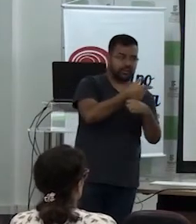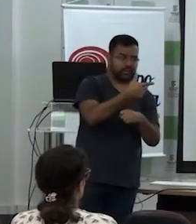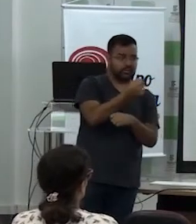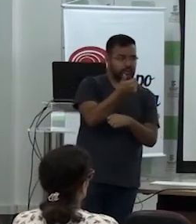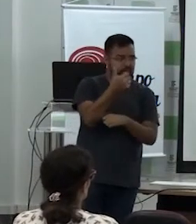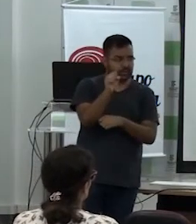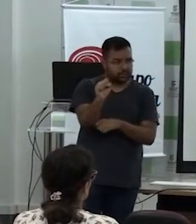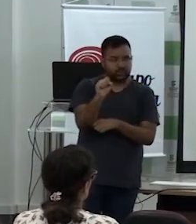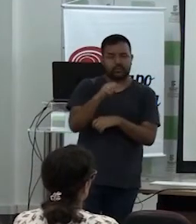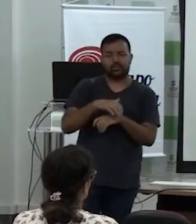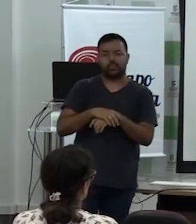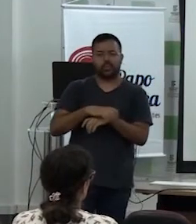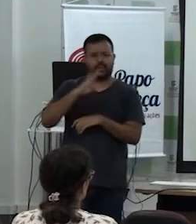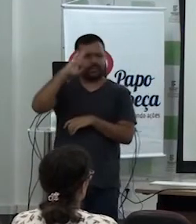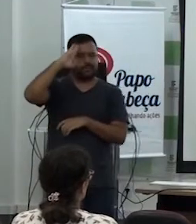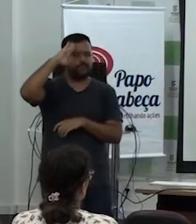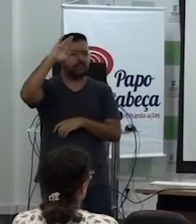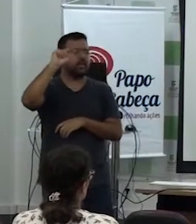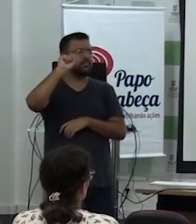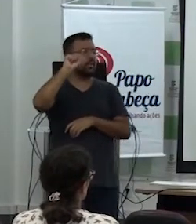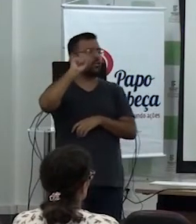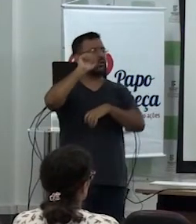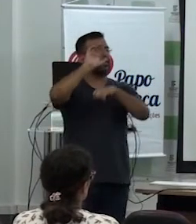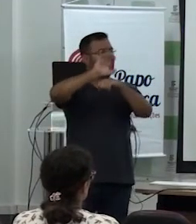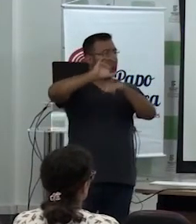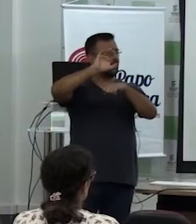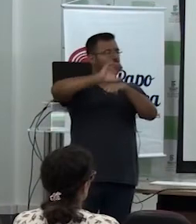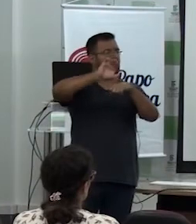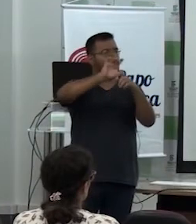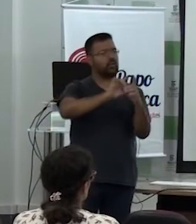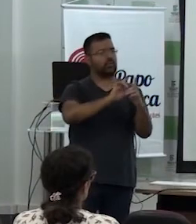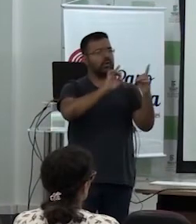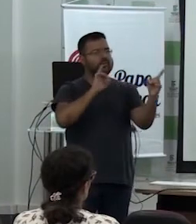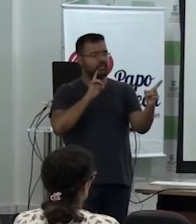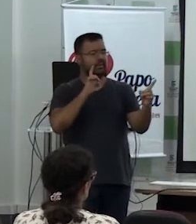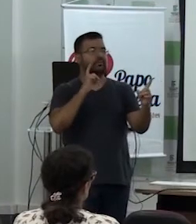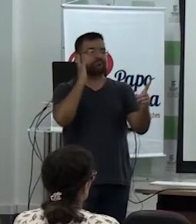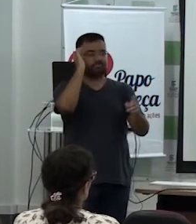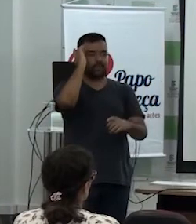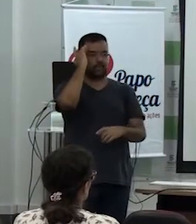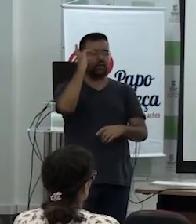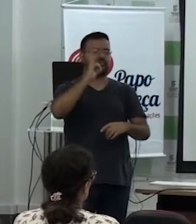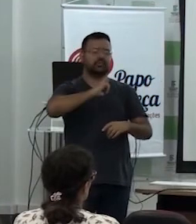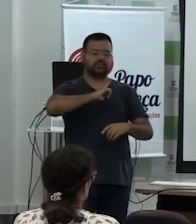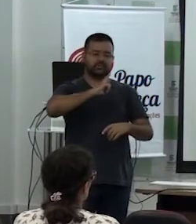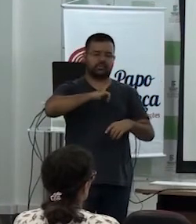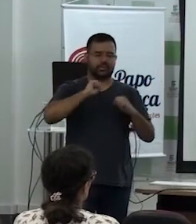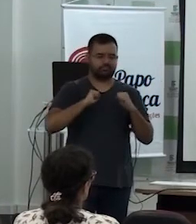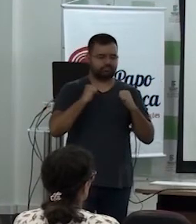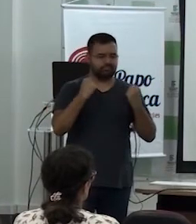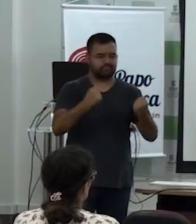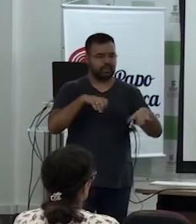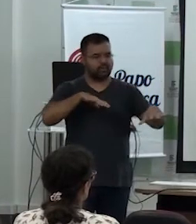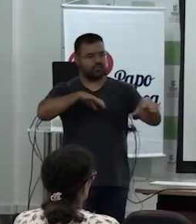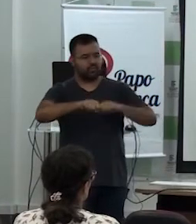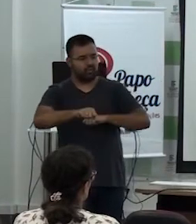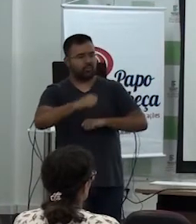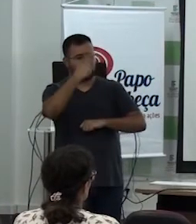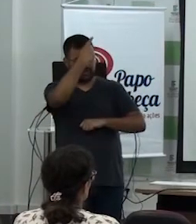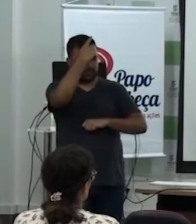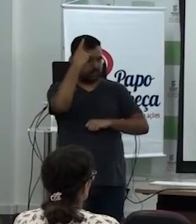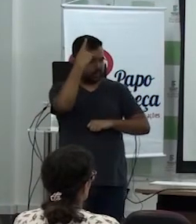2018. Principalmente aí esses cursos à distância, eu acredito que é um grande potencial a gente formar pessoas